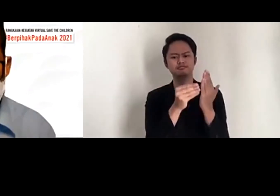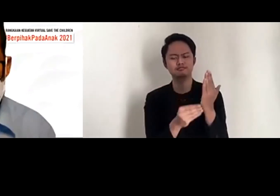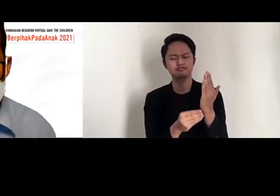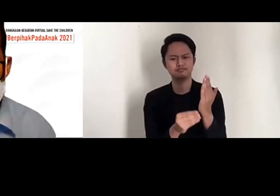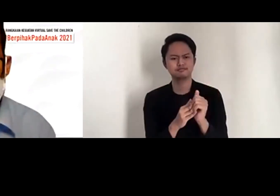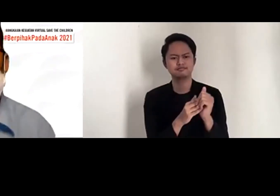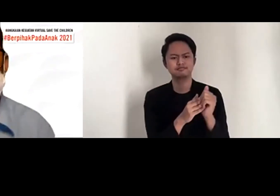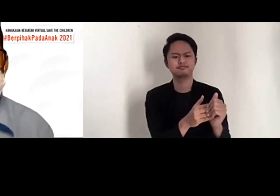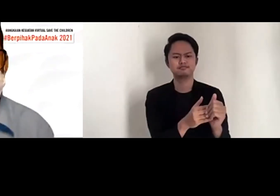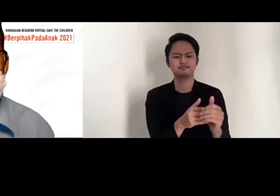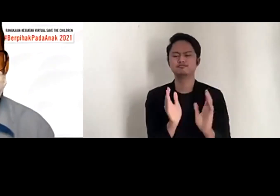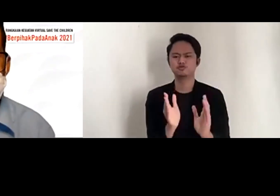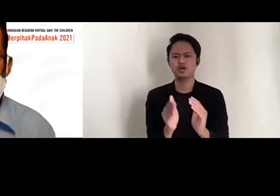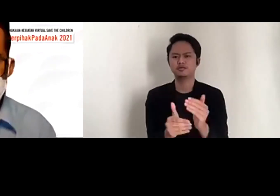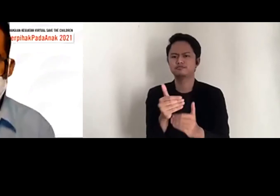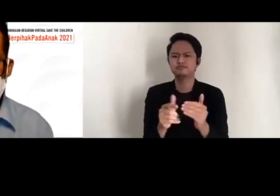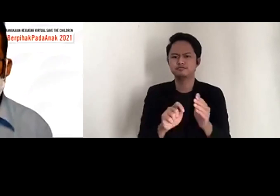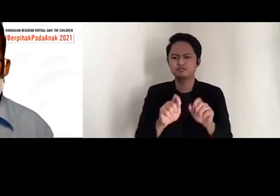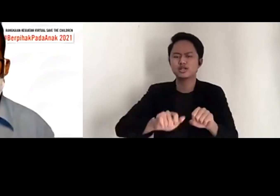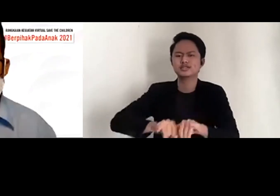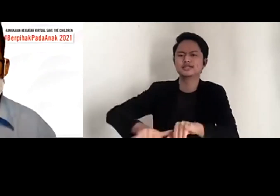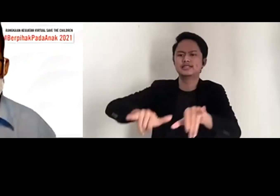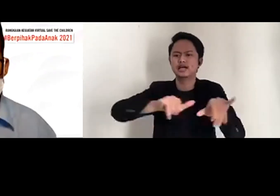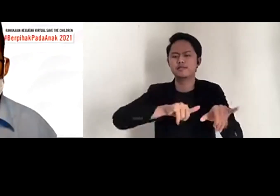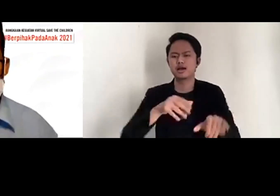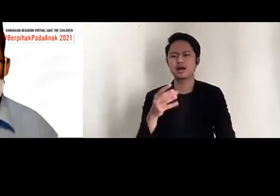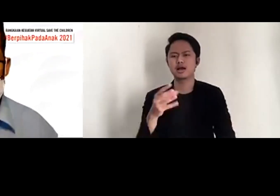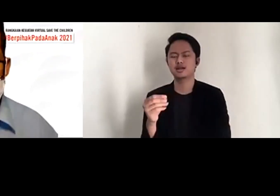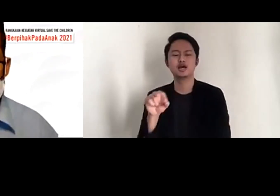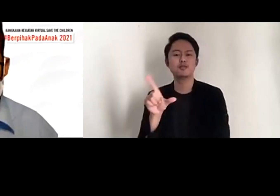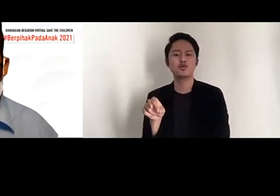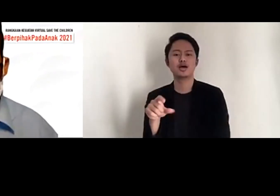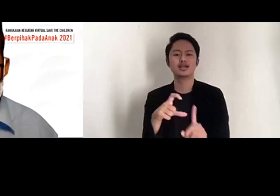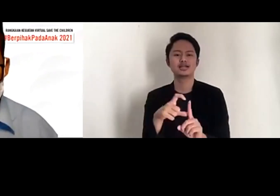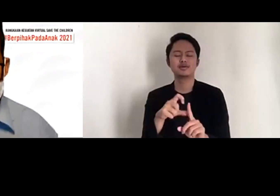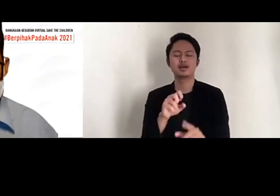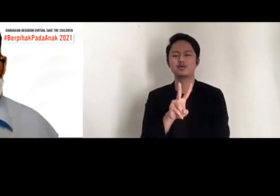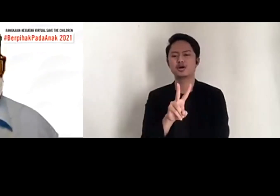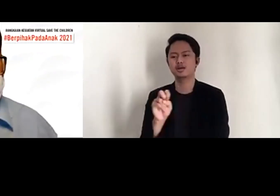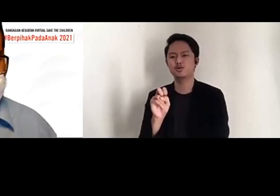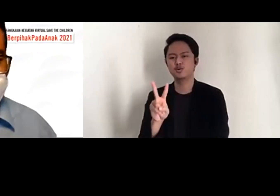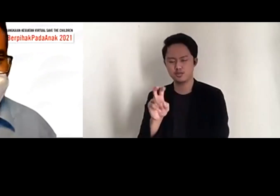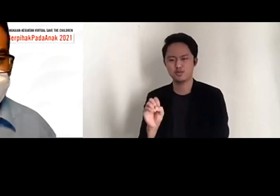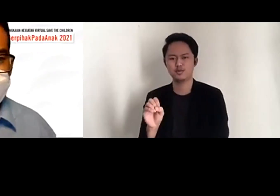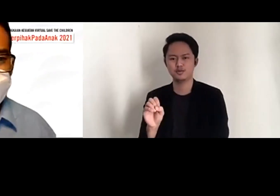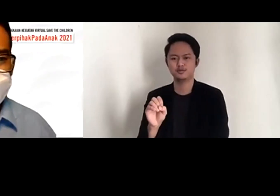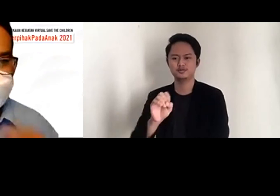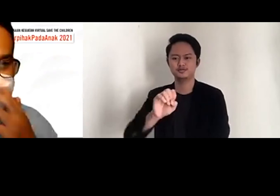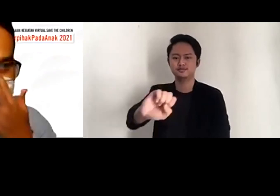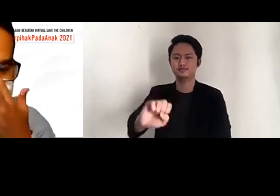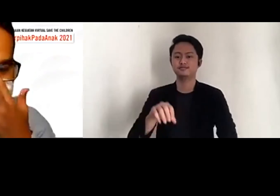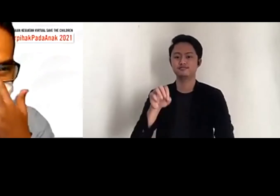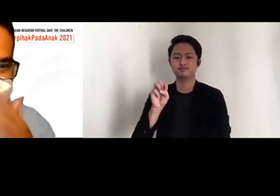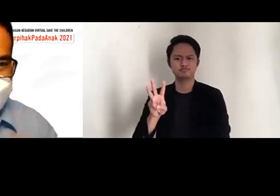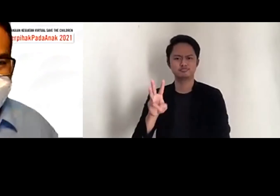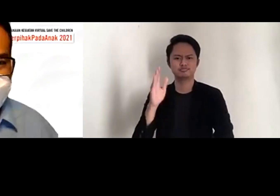kekerasan di sekolah dasar yang sudah diluncurkan bersama pada bulan Desember 2020 yang lalu. Nah, tadi 3